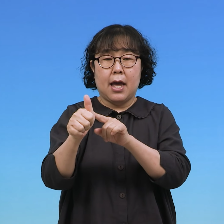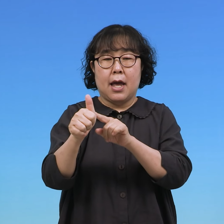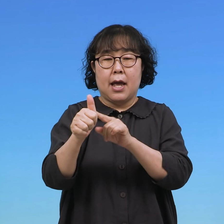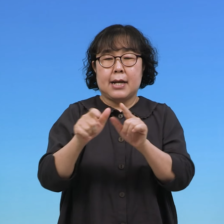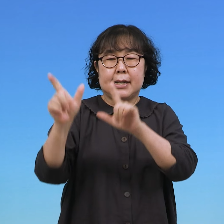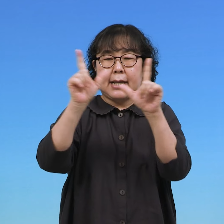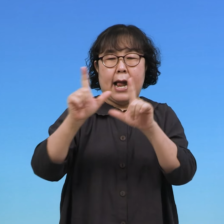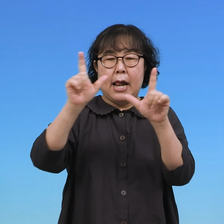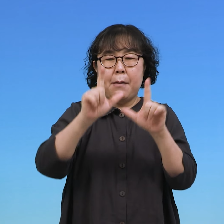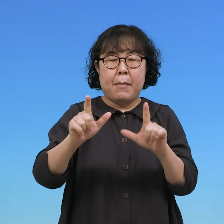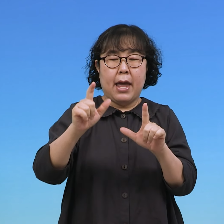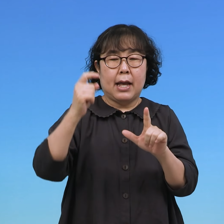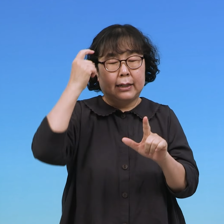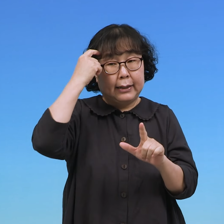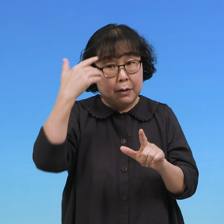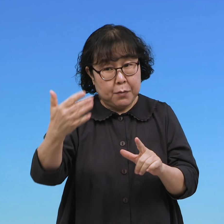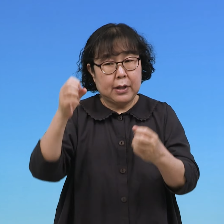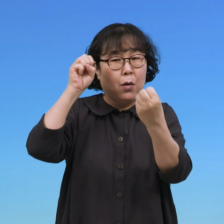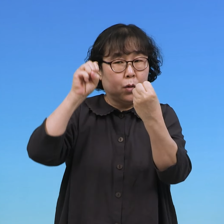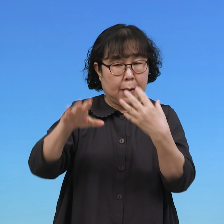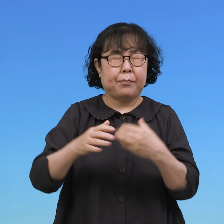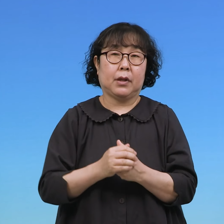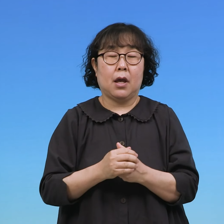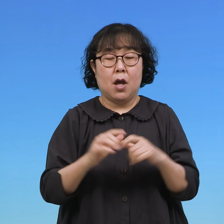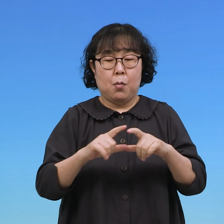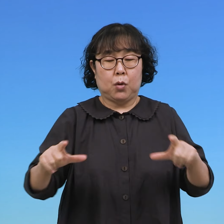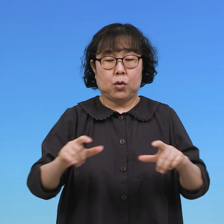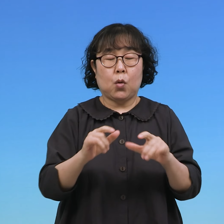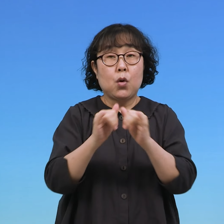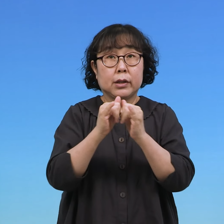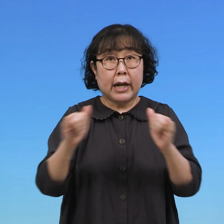일반인들 20대에서 60대 사람들이